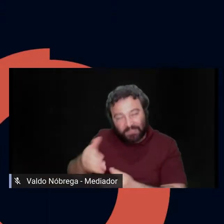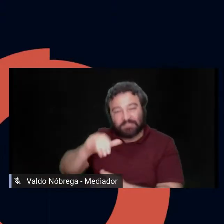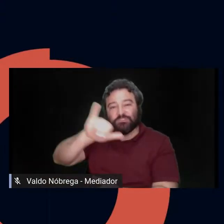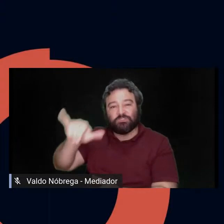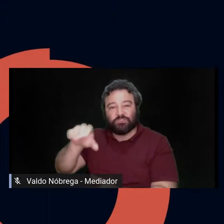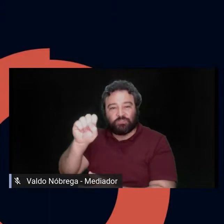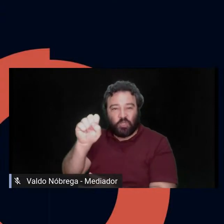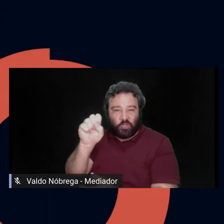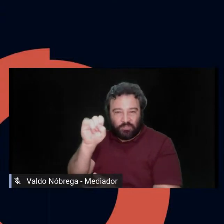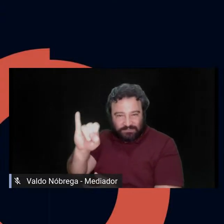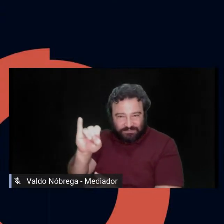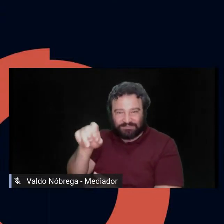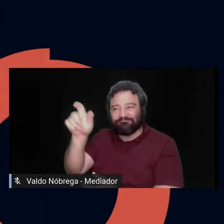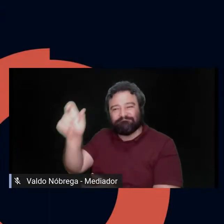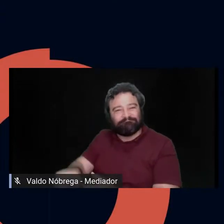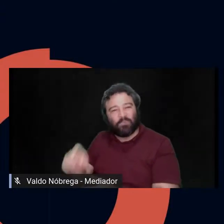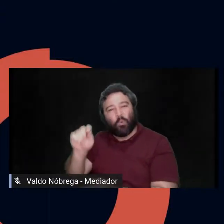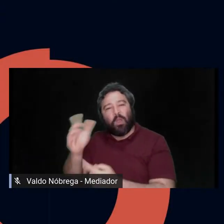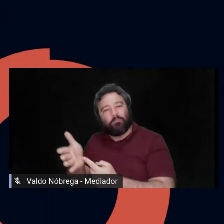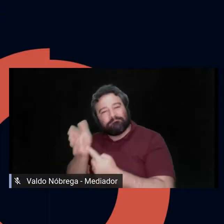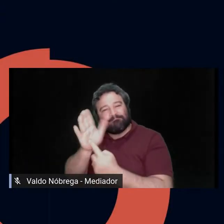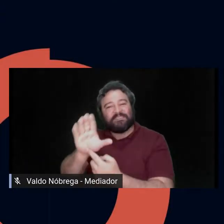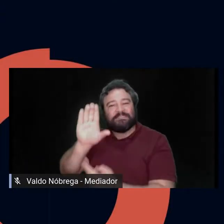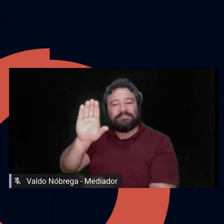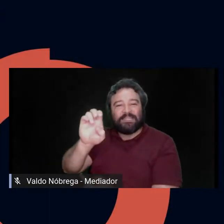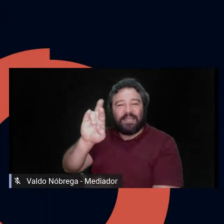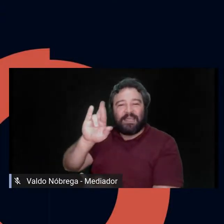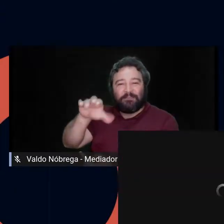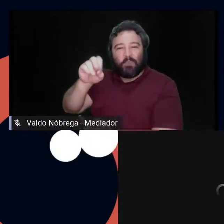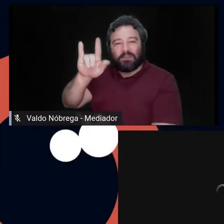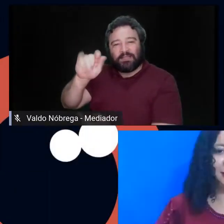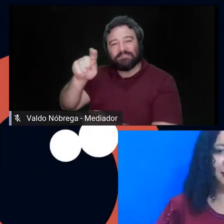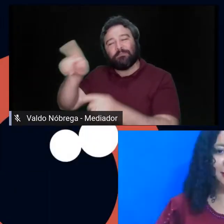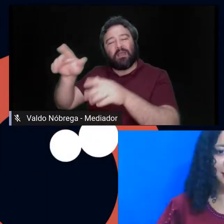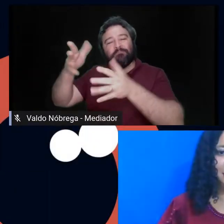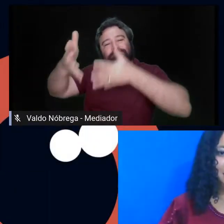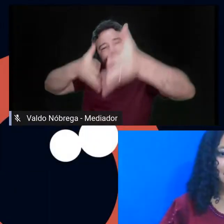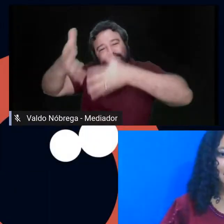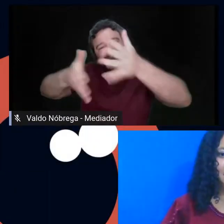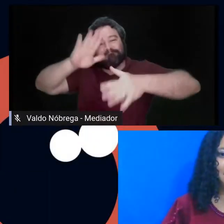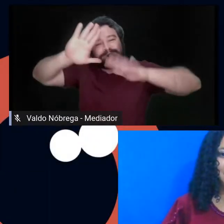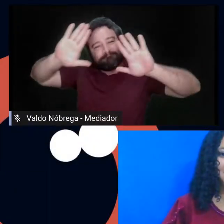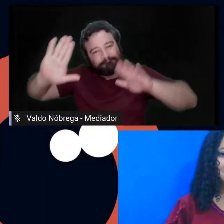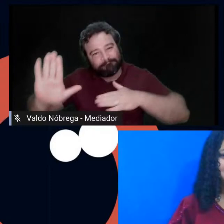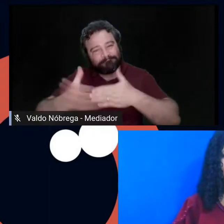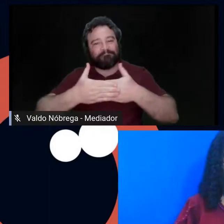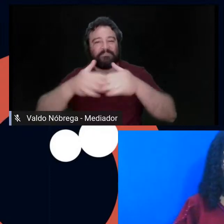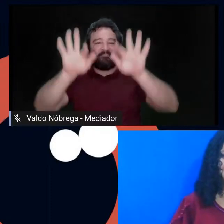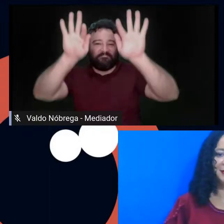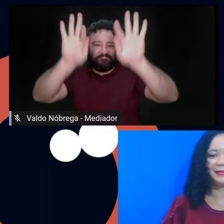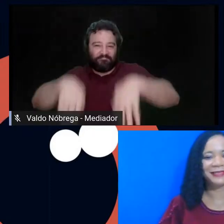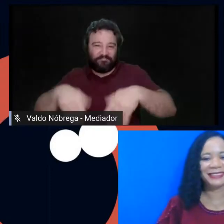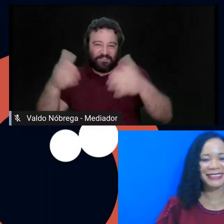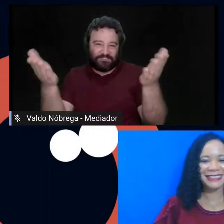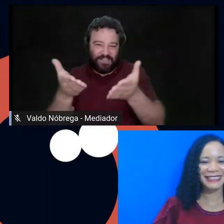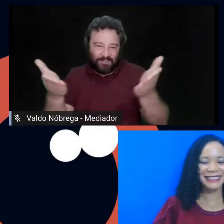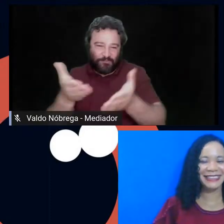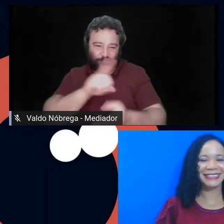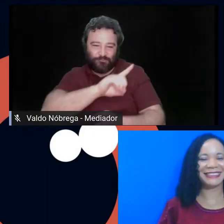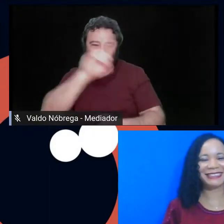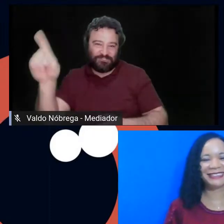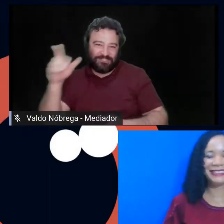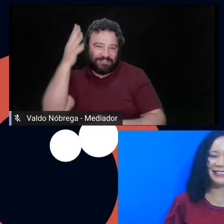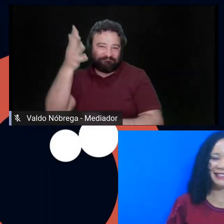mesa e eu gostaria de convidar a Jose, a Jose, ela é a cerimonial deste evento e ela